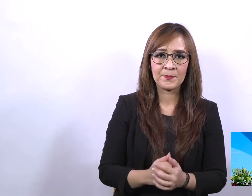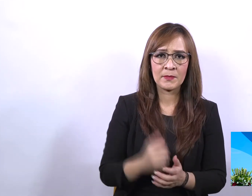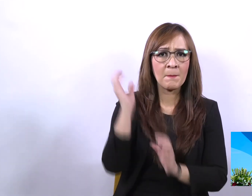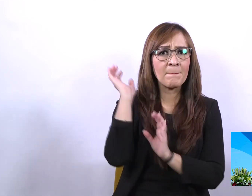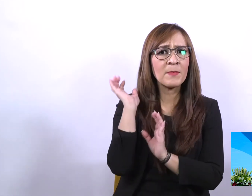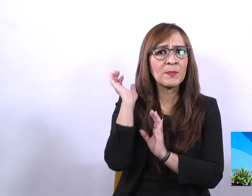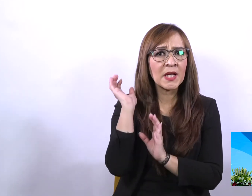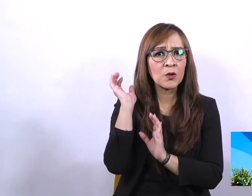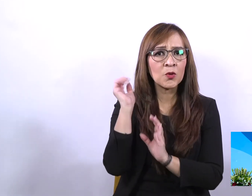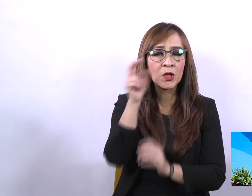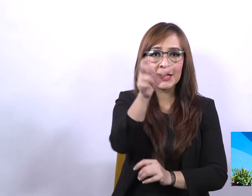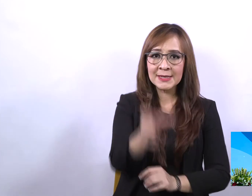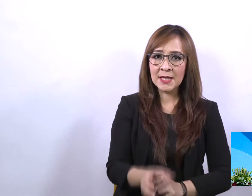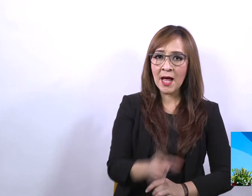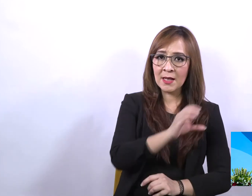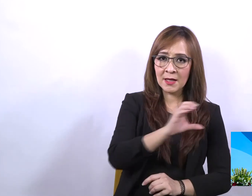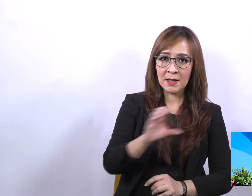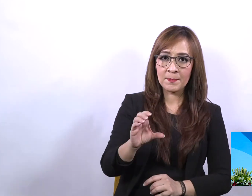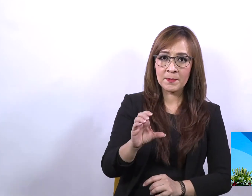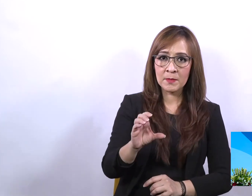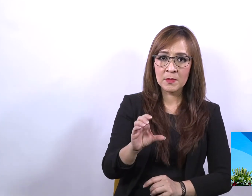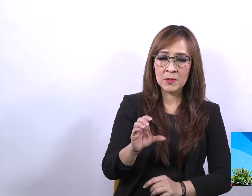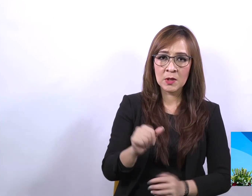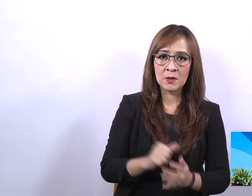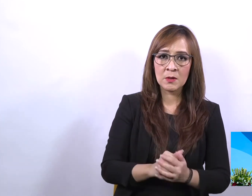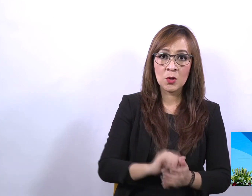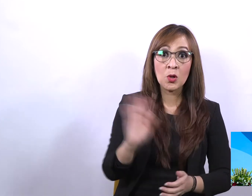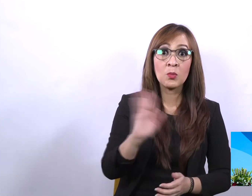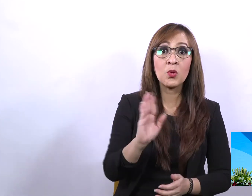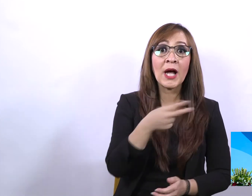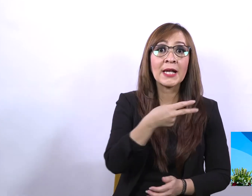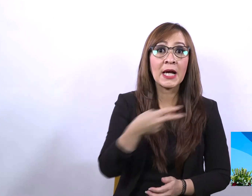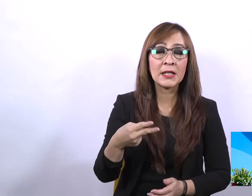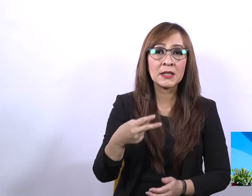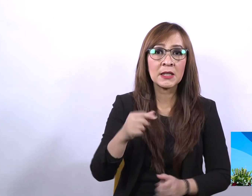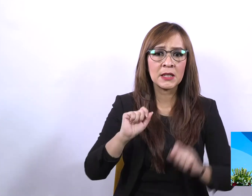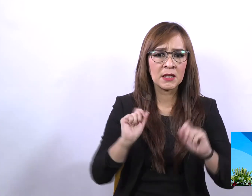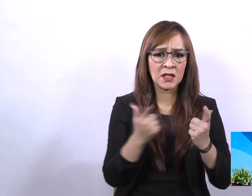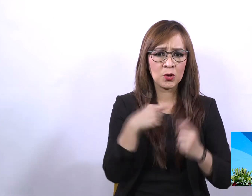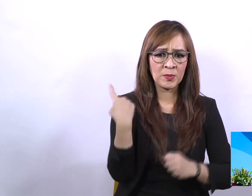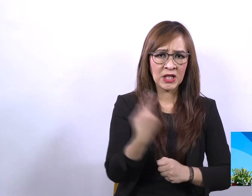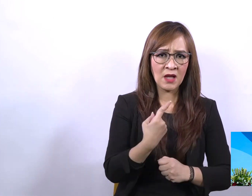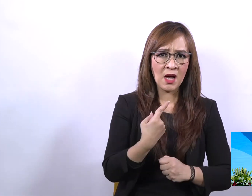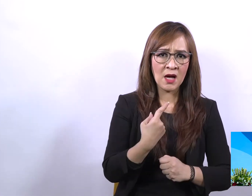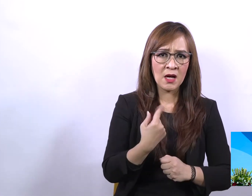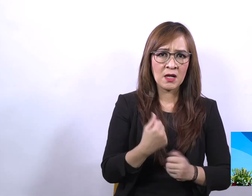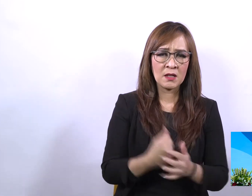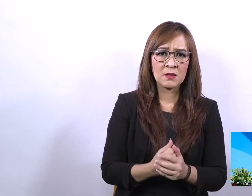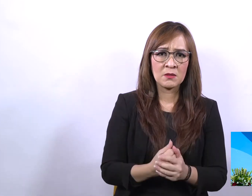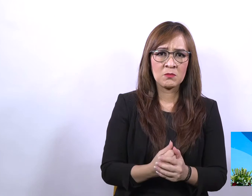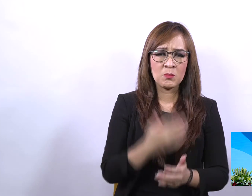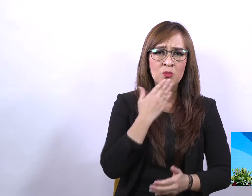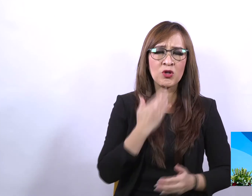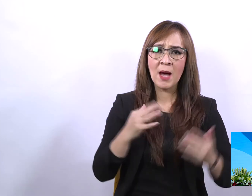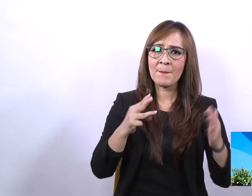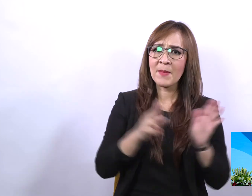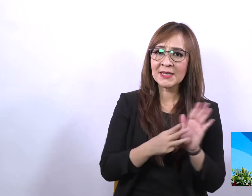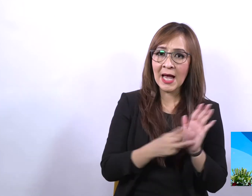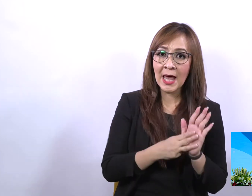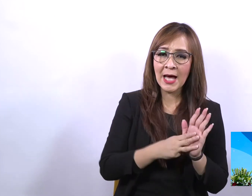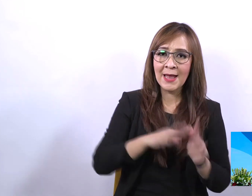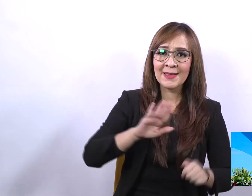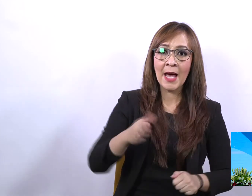Hai memikul salib ini bukan berarti hidup sehari akan menderita tapi yang saya pelajari zakat